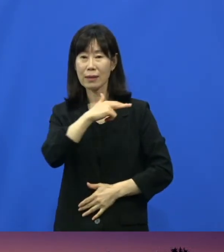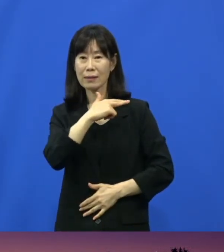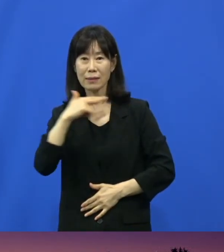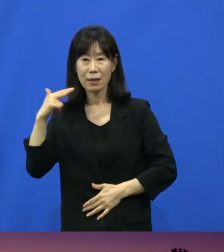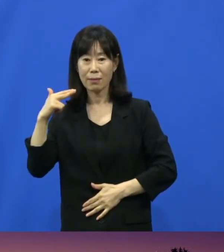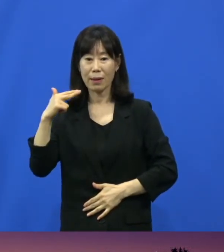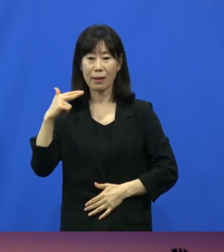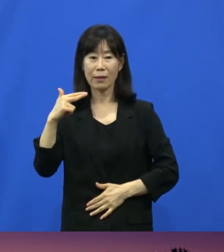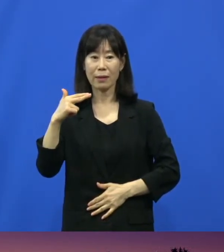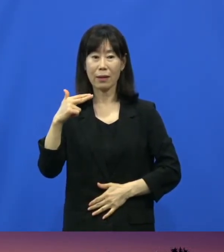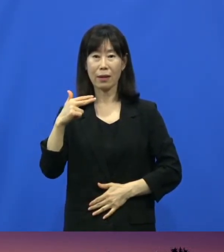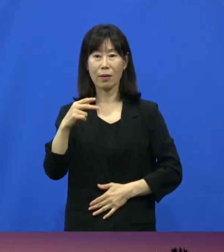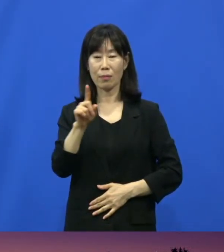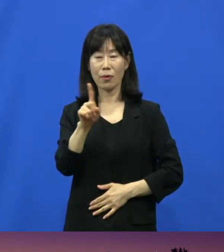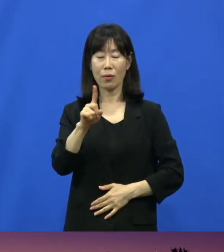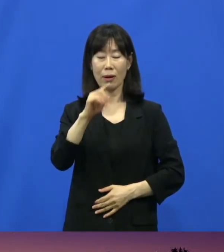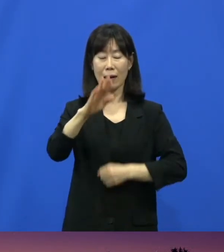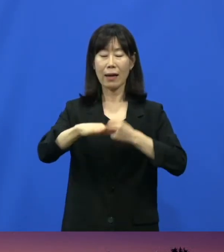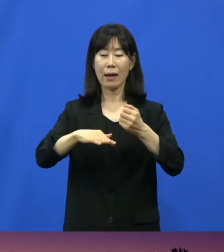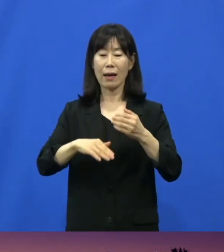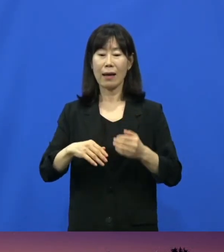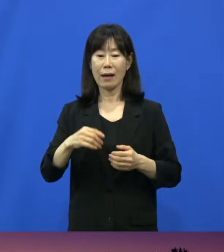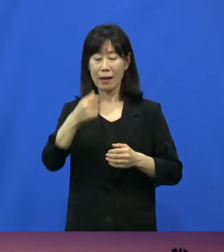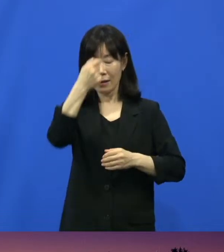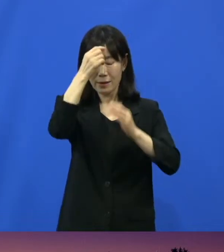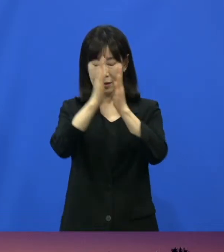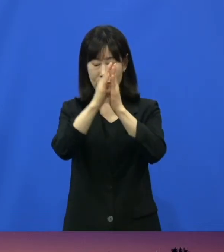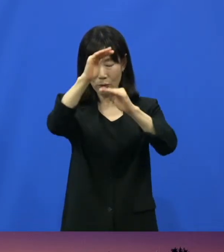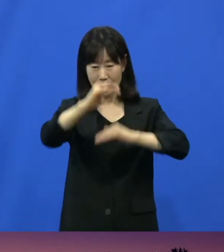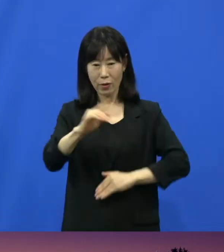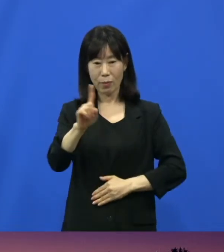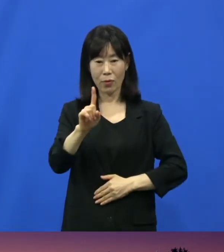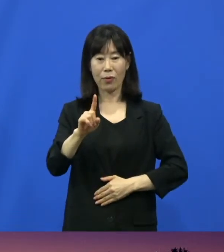하죠? 내 영혼을 아버지께 맡기나이다.